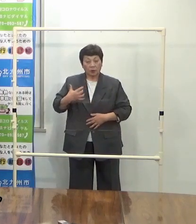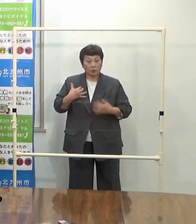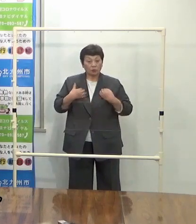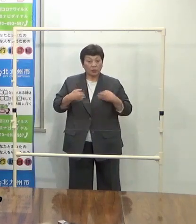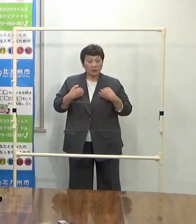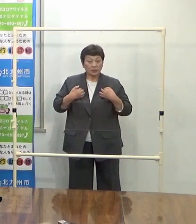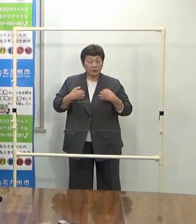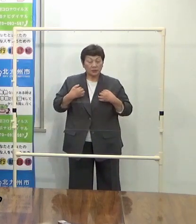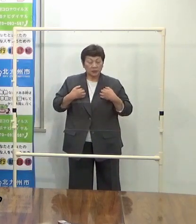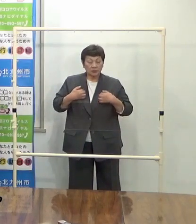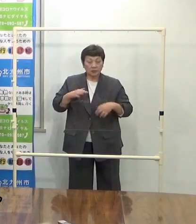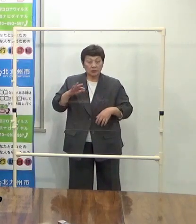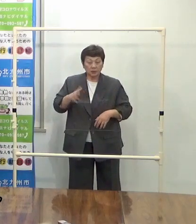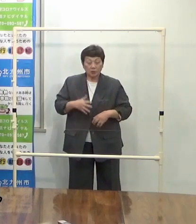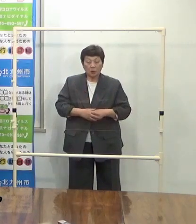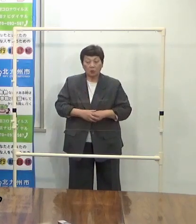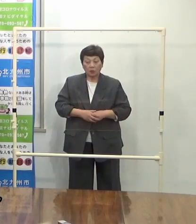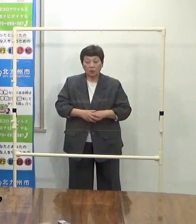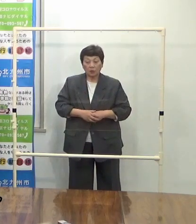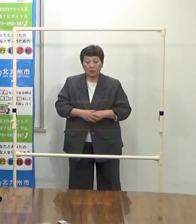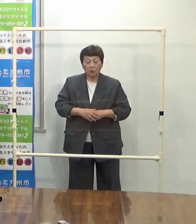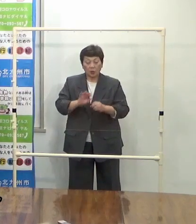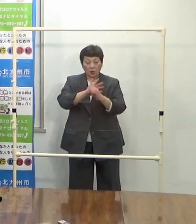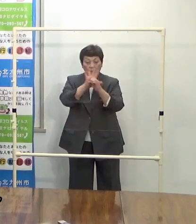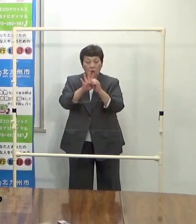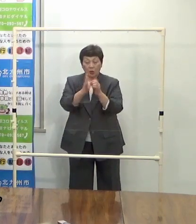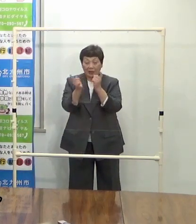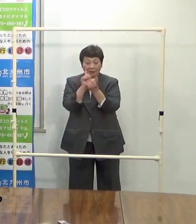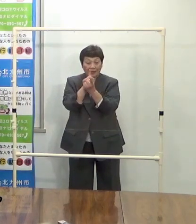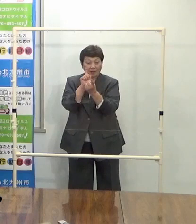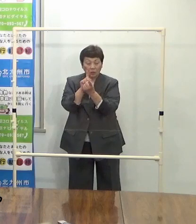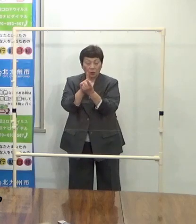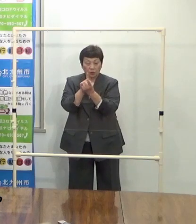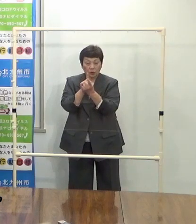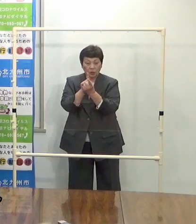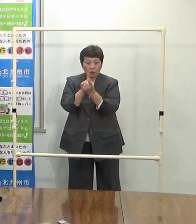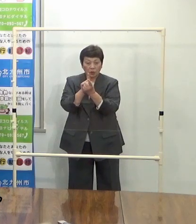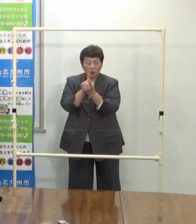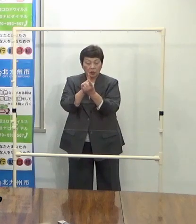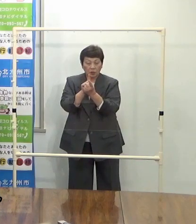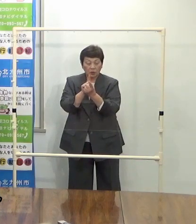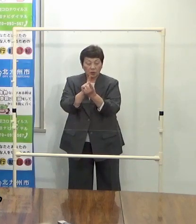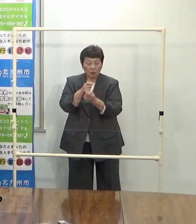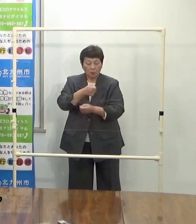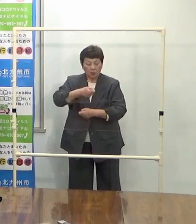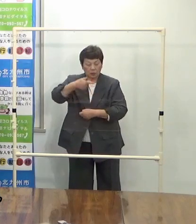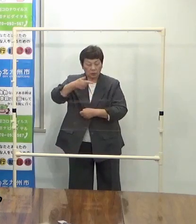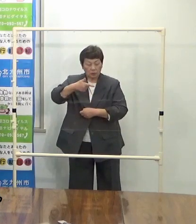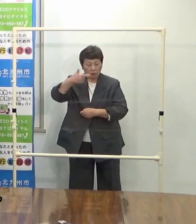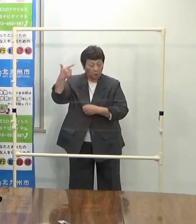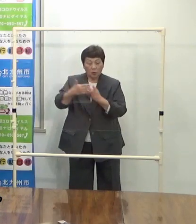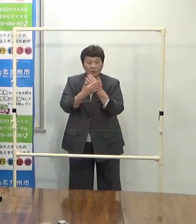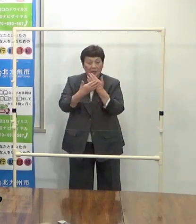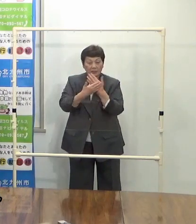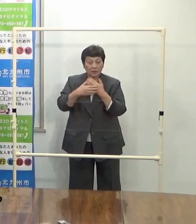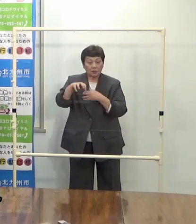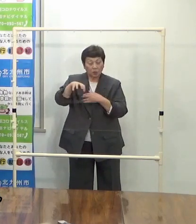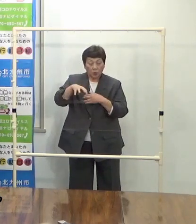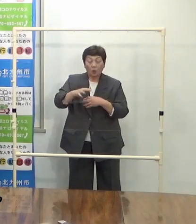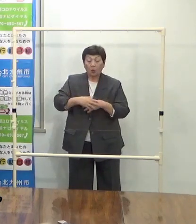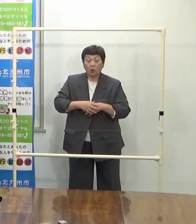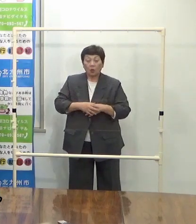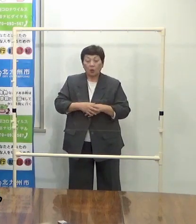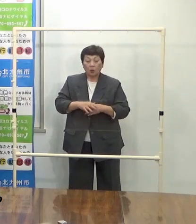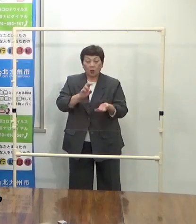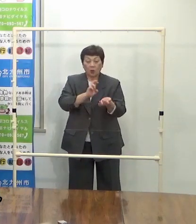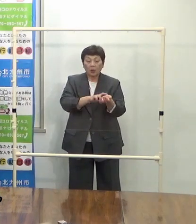るんですけれども、そもそもコロナ対応の急所といいますか、最も大事な点は、この